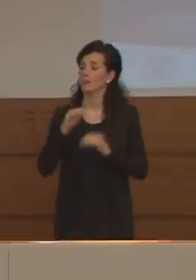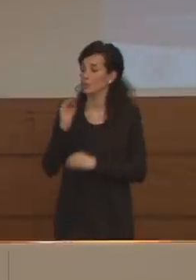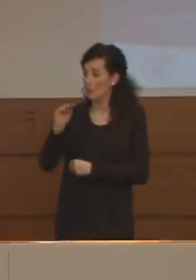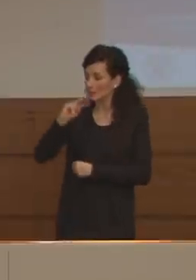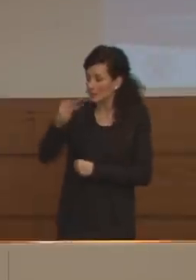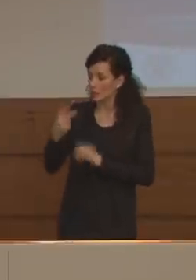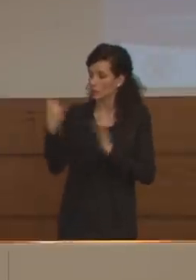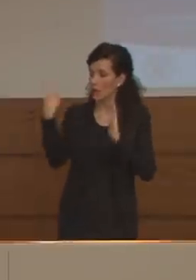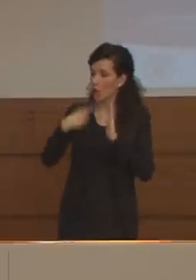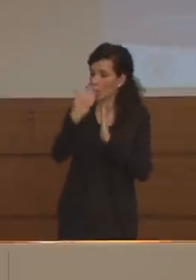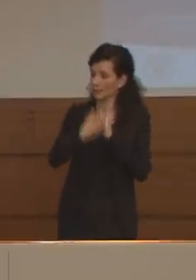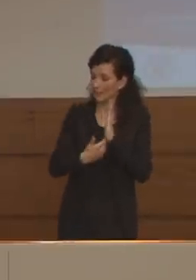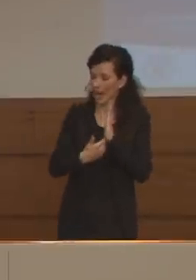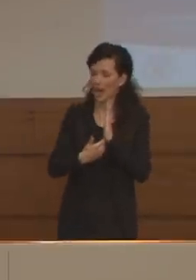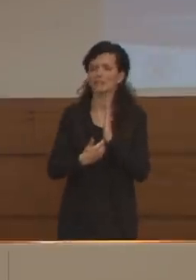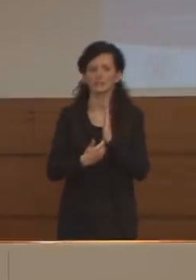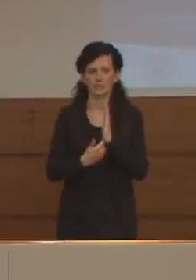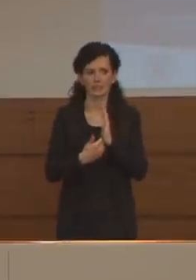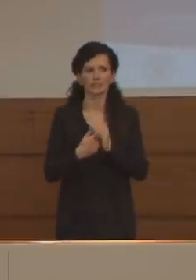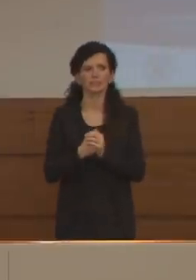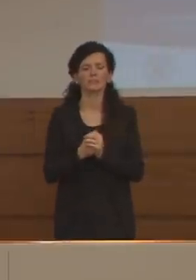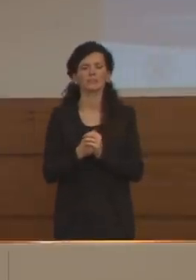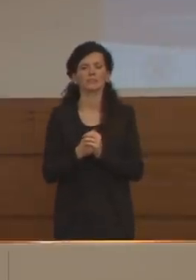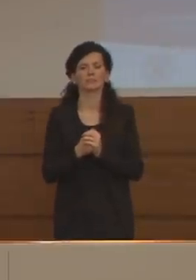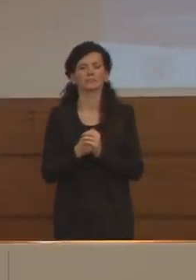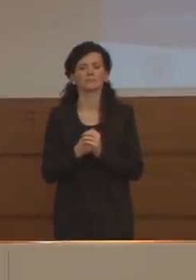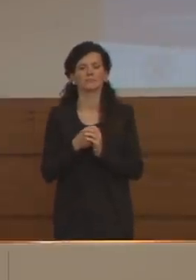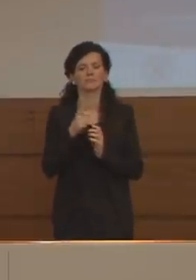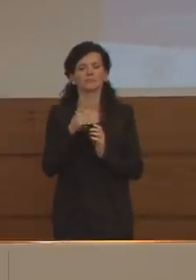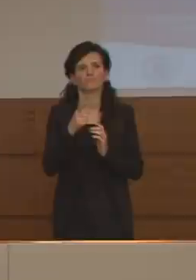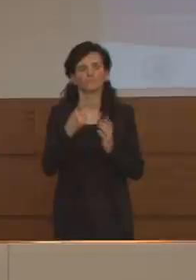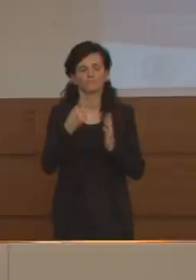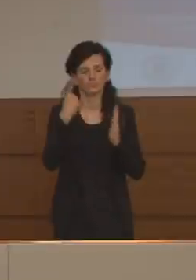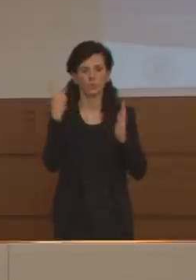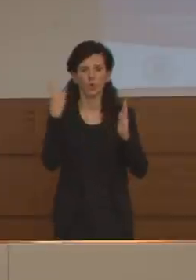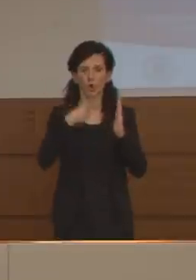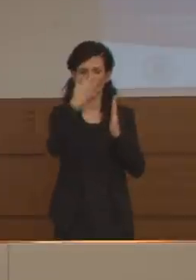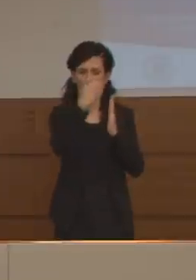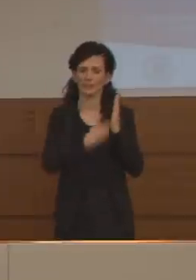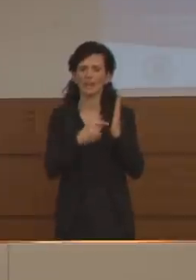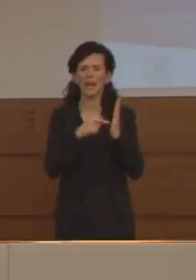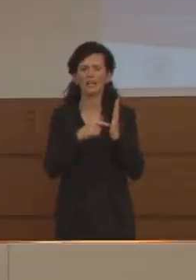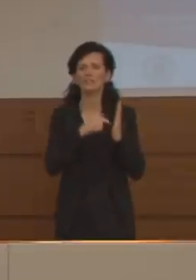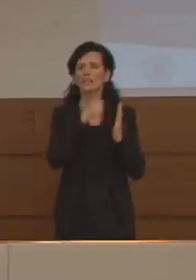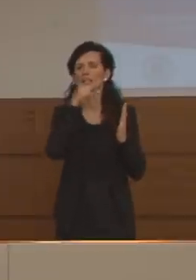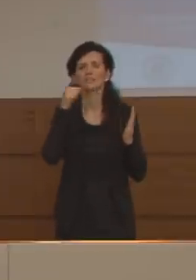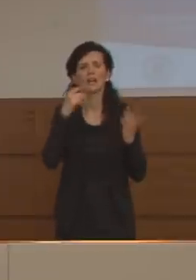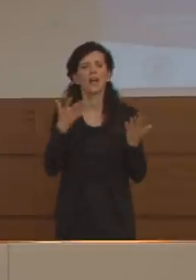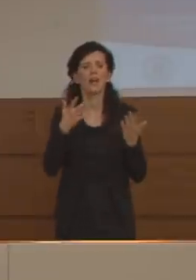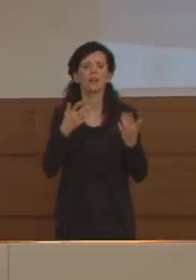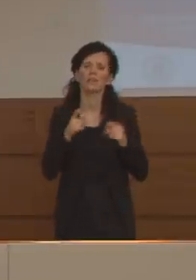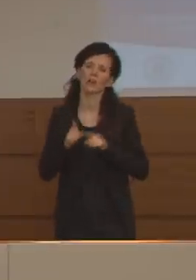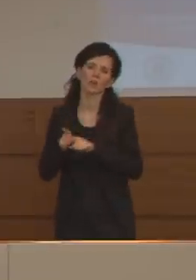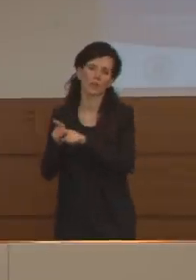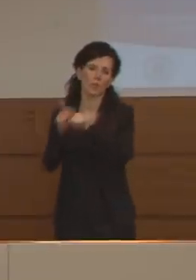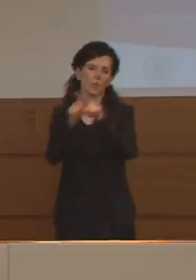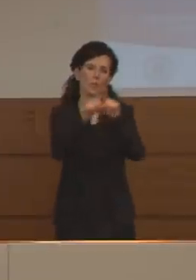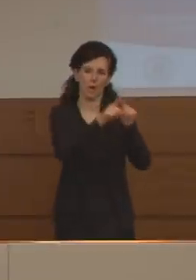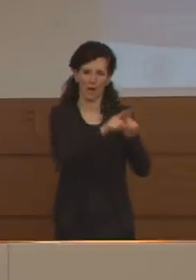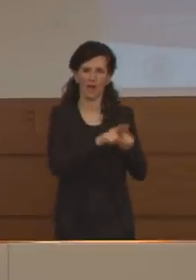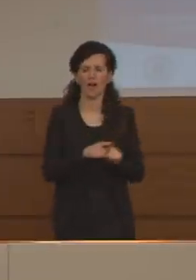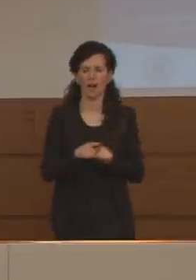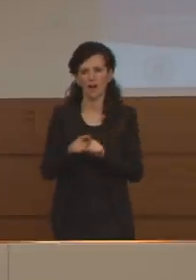la seconda sulle ordinanze è quella delle esigenze di avere un armonizzazione evitare di